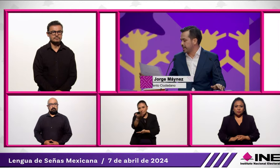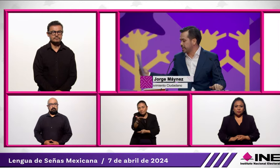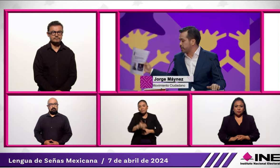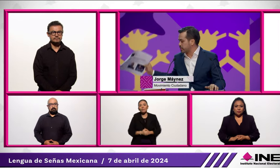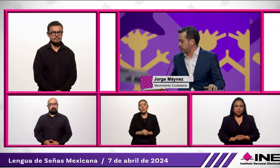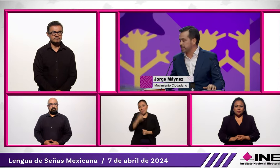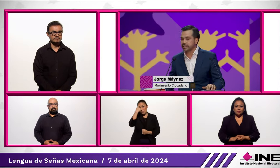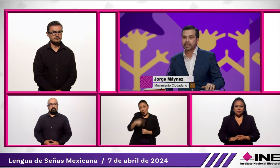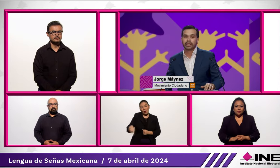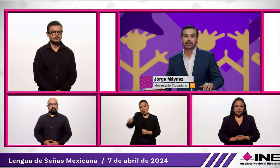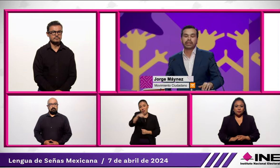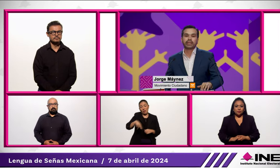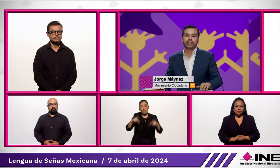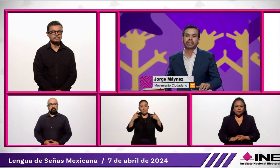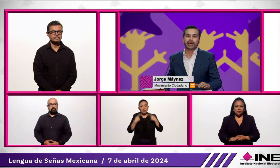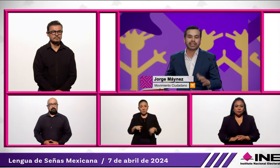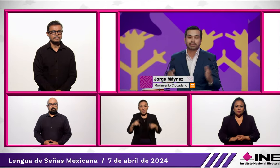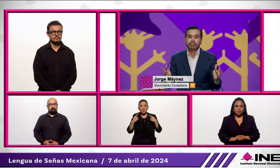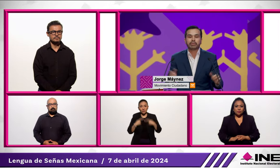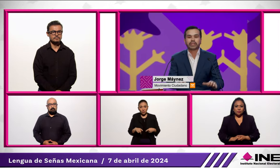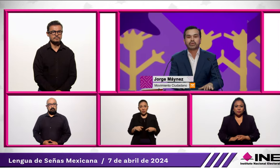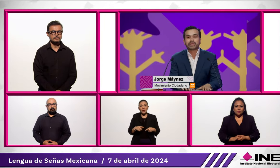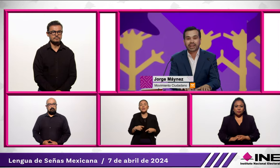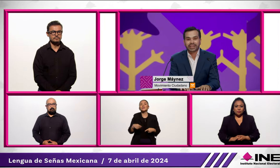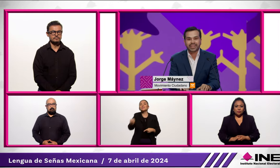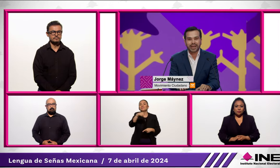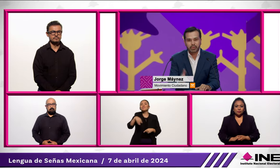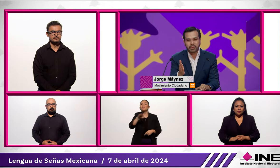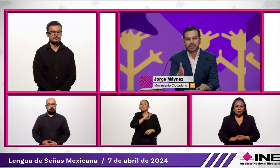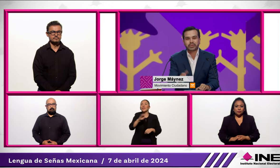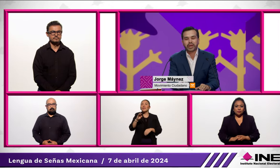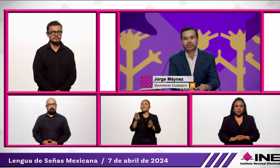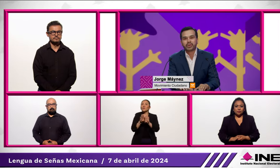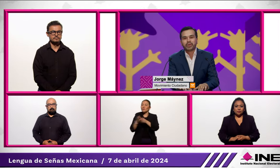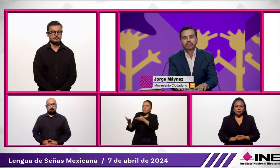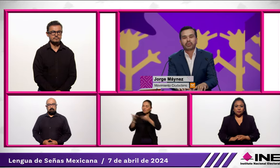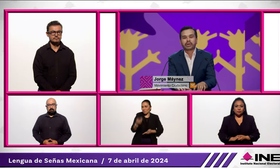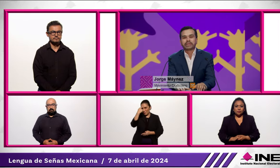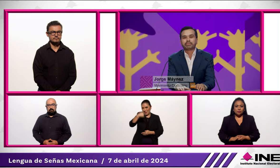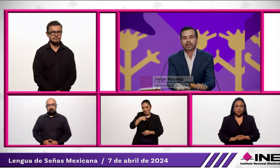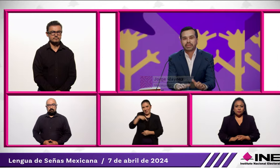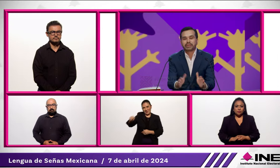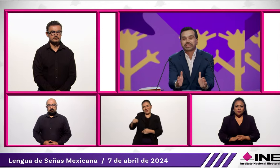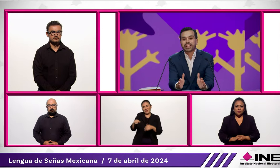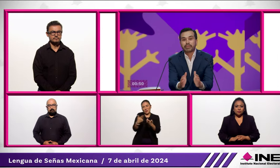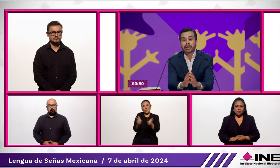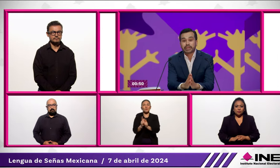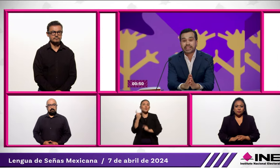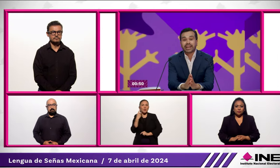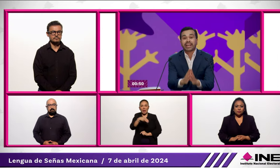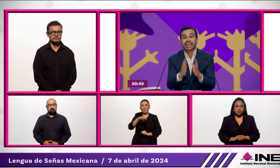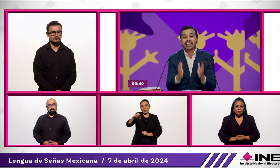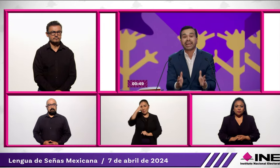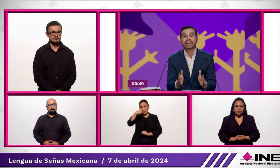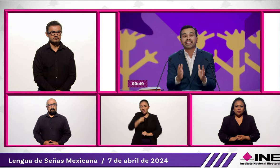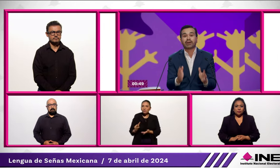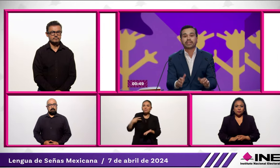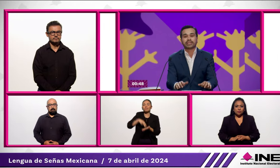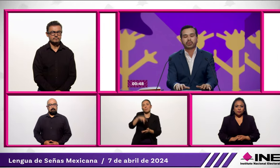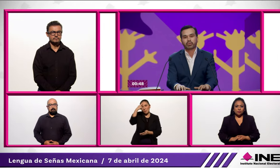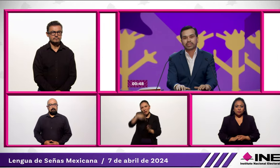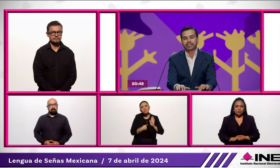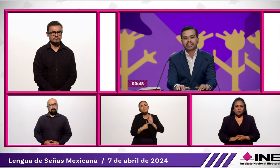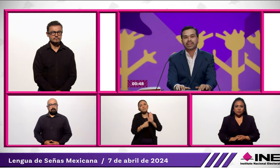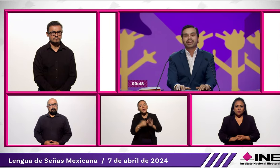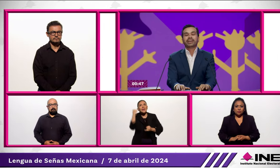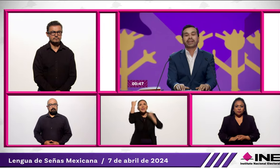dar las gracias a las personas y a quienes me han permitido estar aquí, a Movimiento Ciudadano, por permitirme estar aquí para presentar ideas,